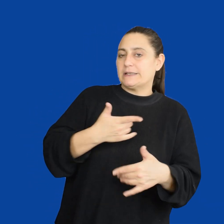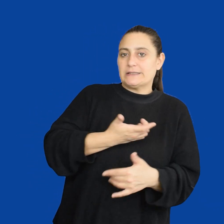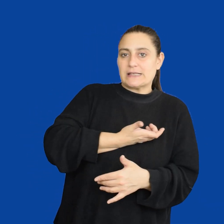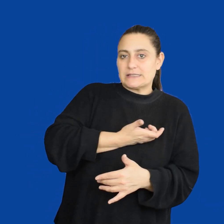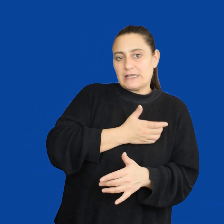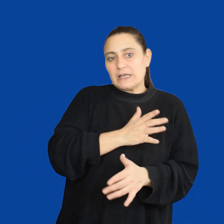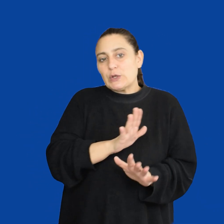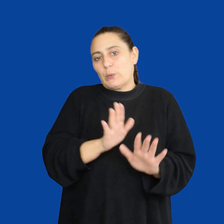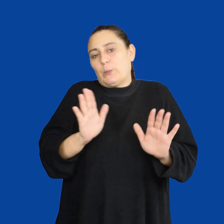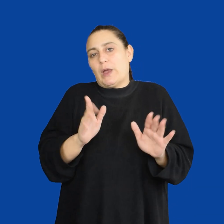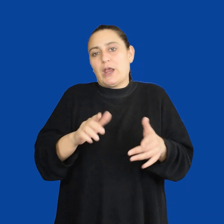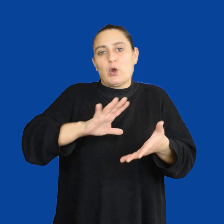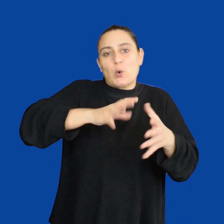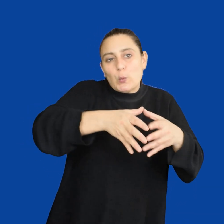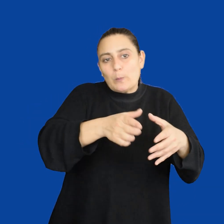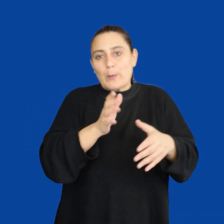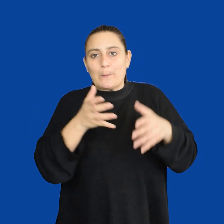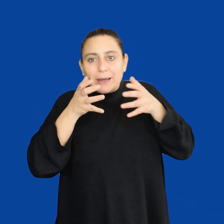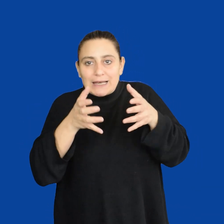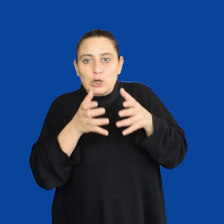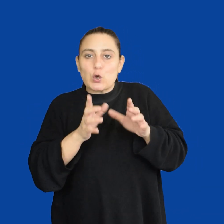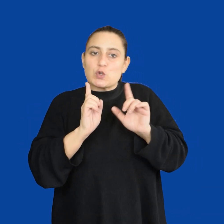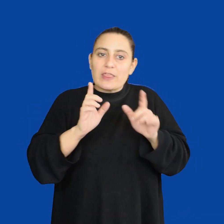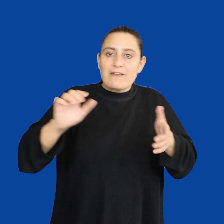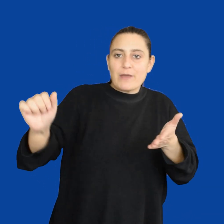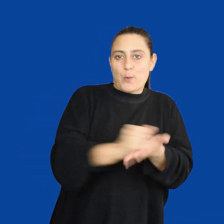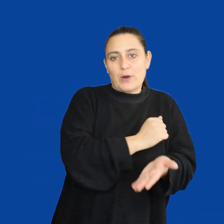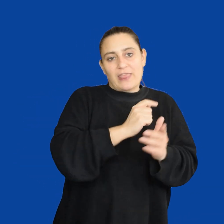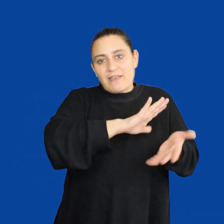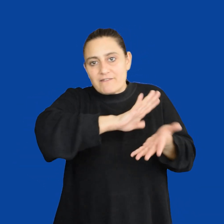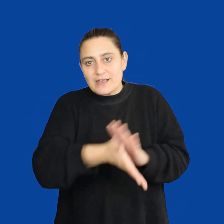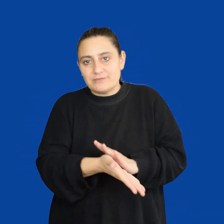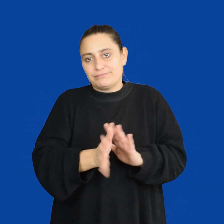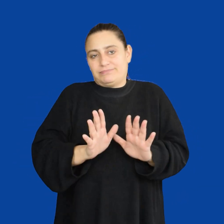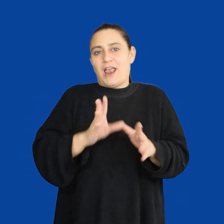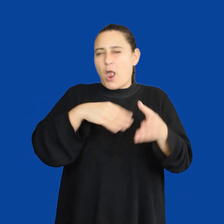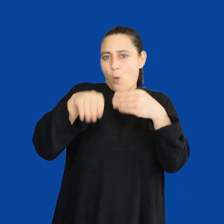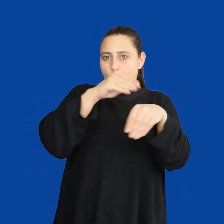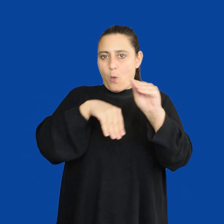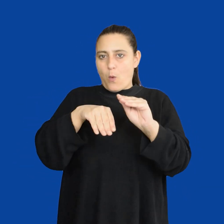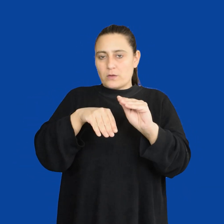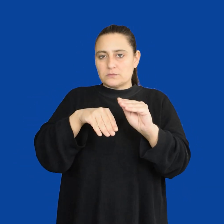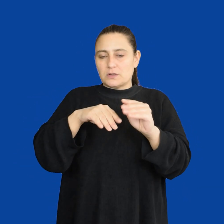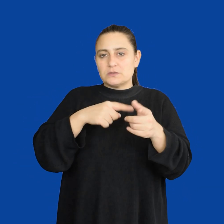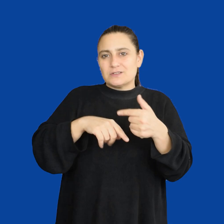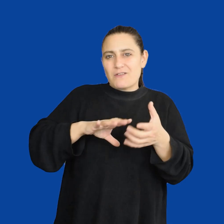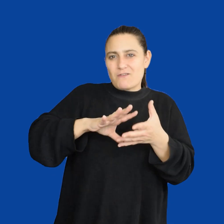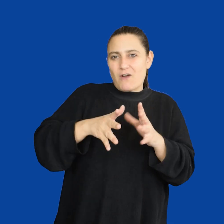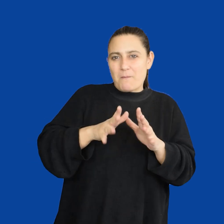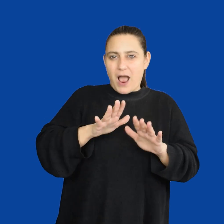genocidio como una excepción extrema lo aleja de nuestra realidad y nos excusa. Todos los mecanismos para exacerbar